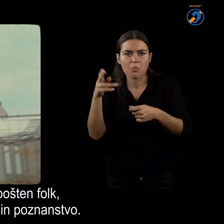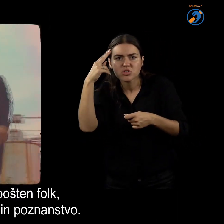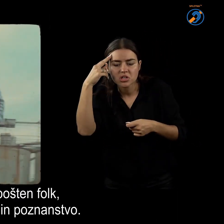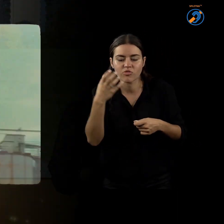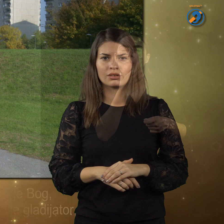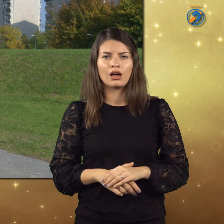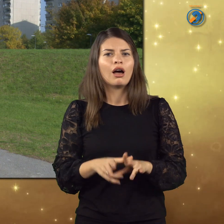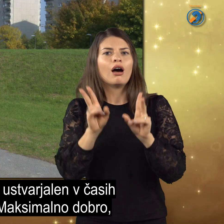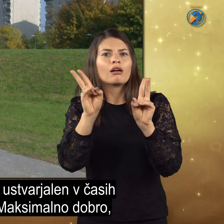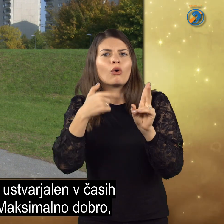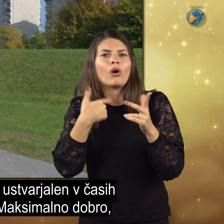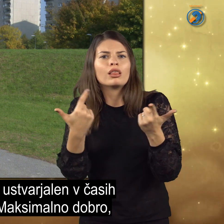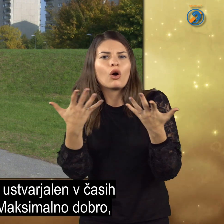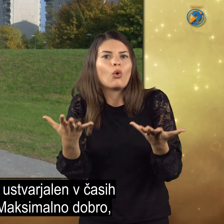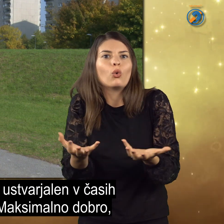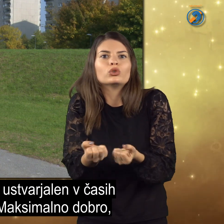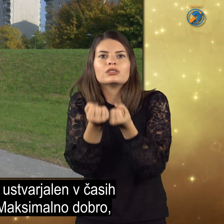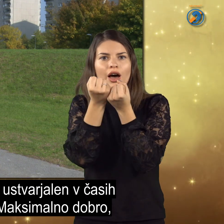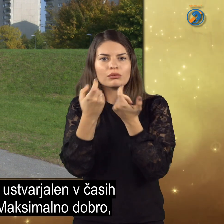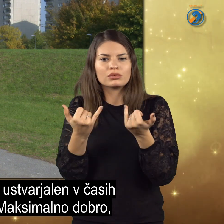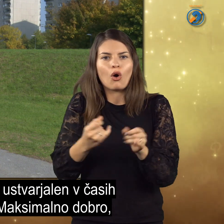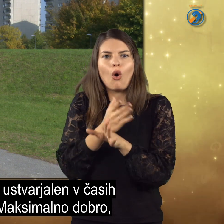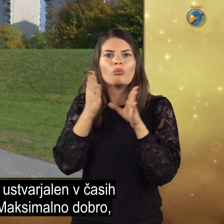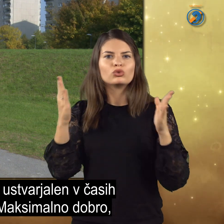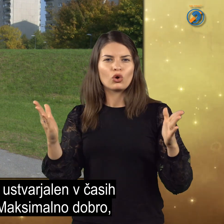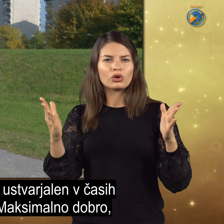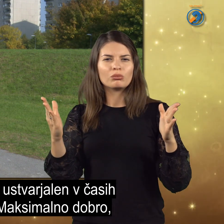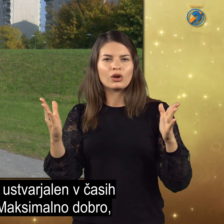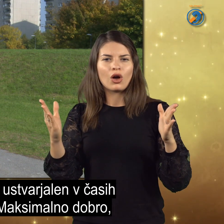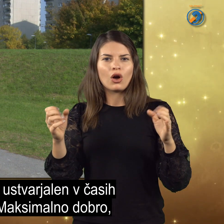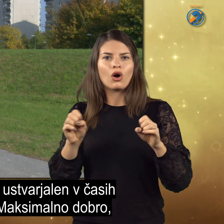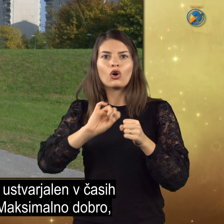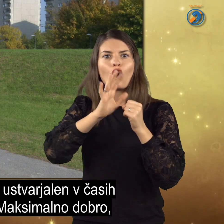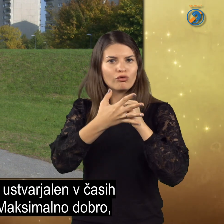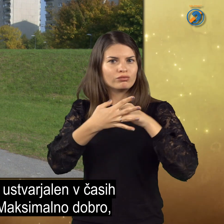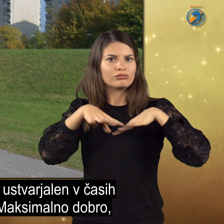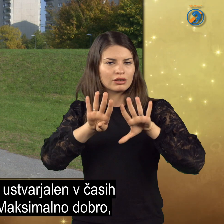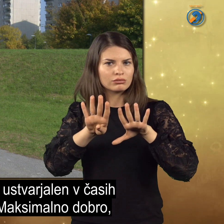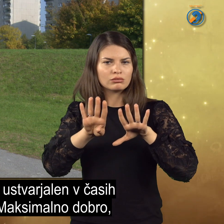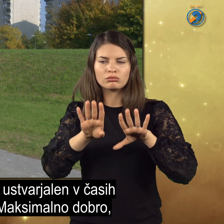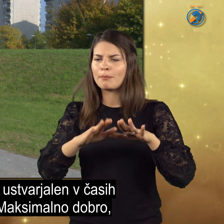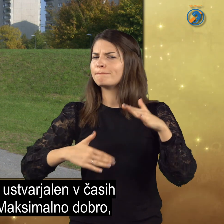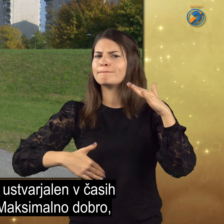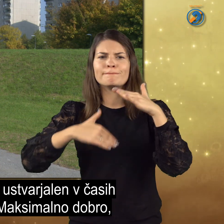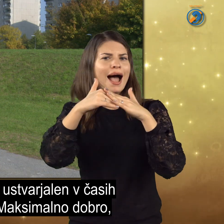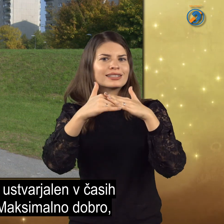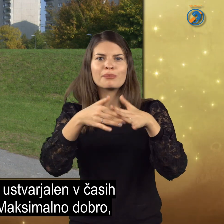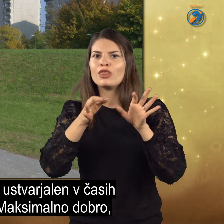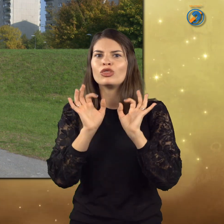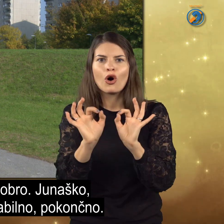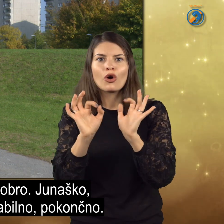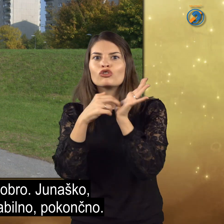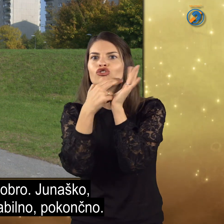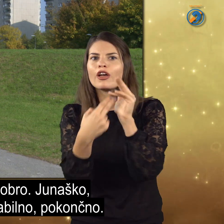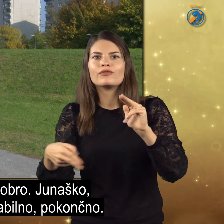in poznanstvo. Kako sem lahko ustvarjalen v časih koronavirusa, maksimalno dobro,